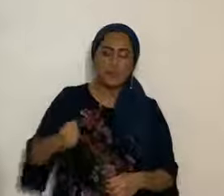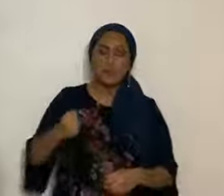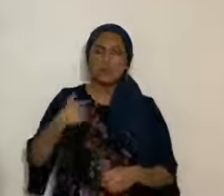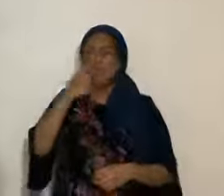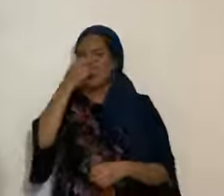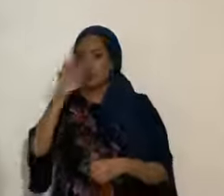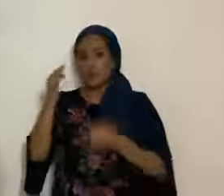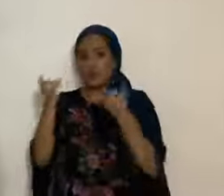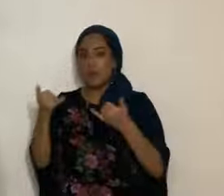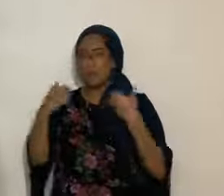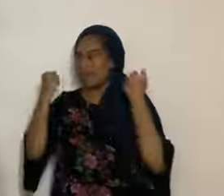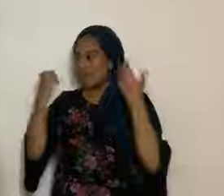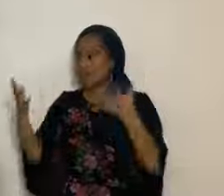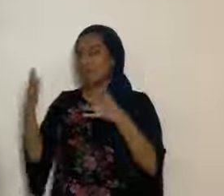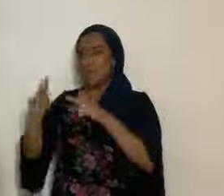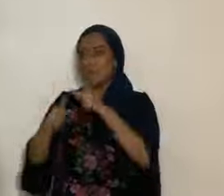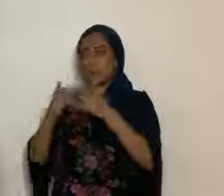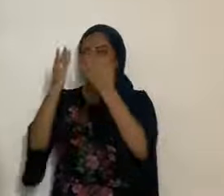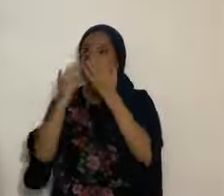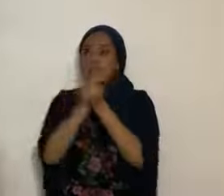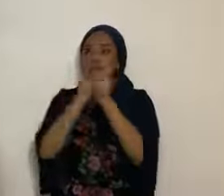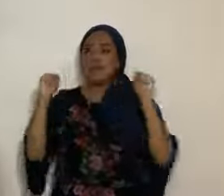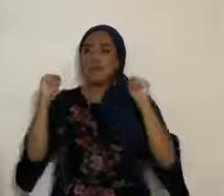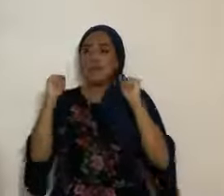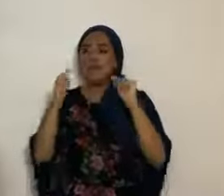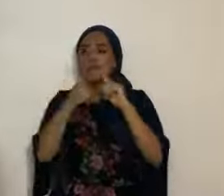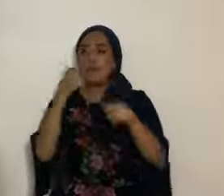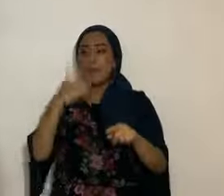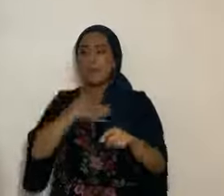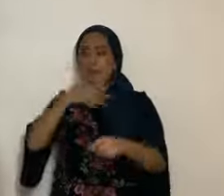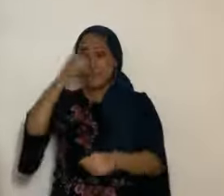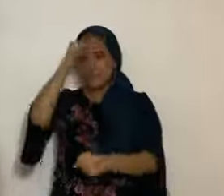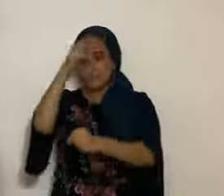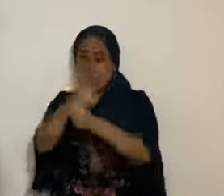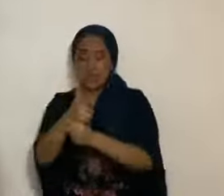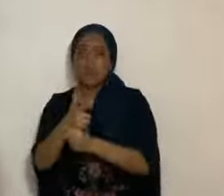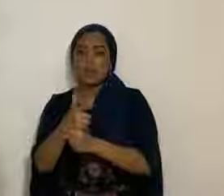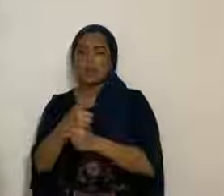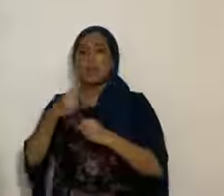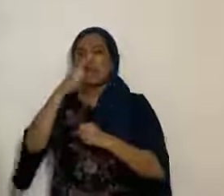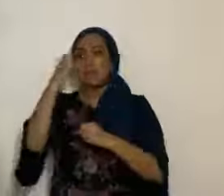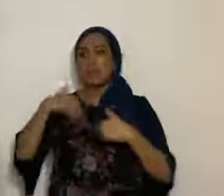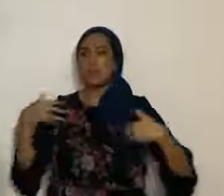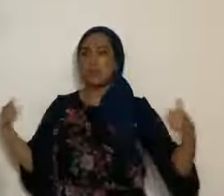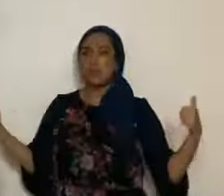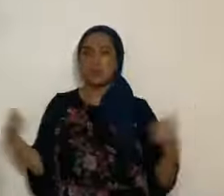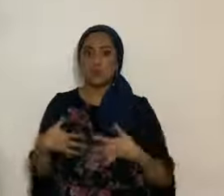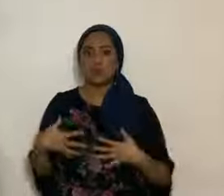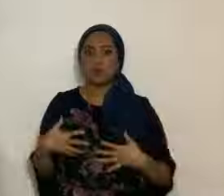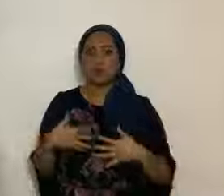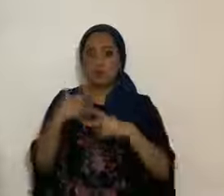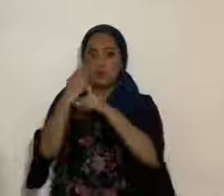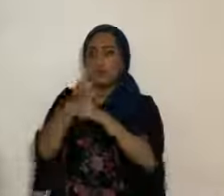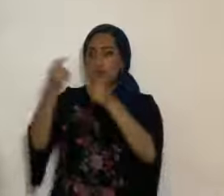campamentos. Líbrame de la mano de mi hermano, de la mano de Esaú, porque le temo, no venga caso y me hiera